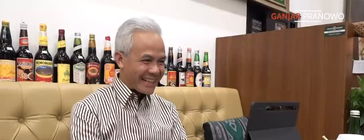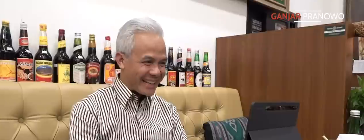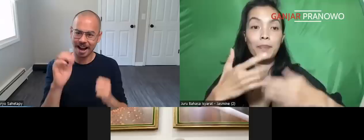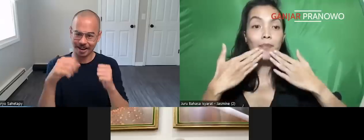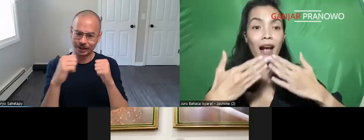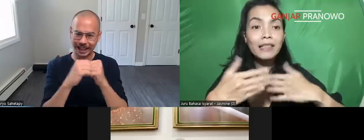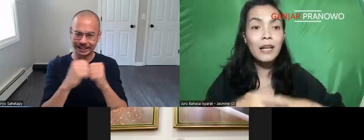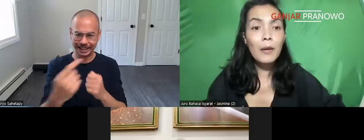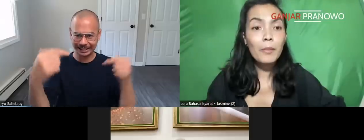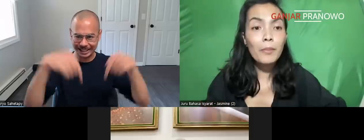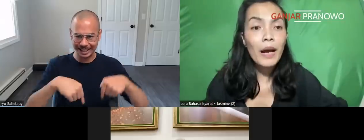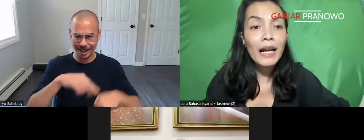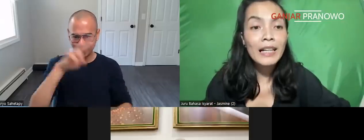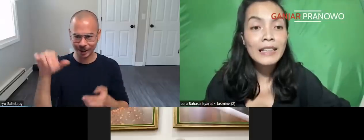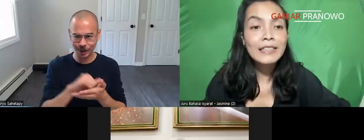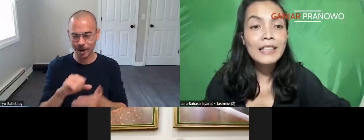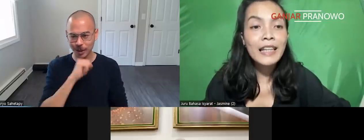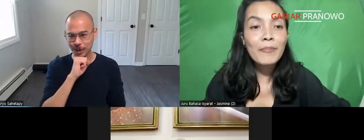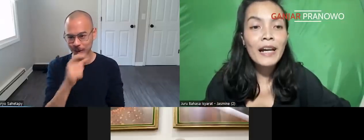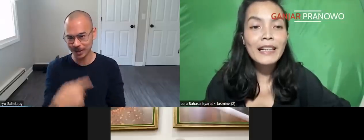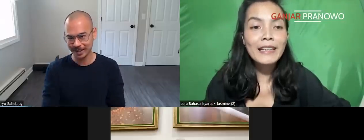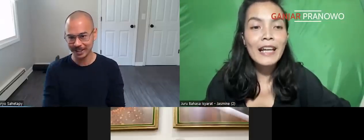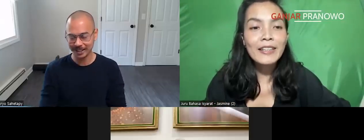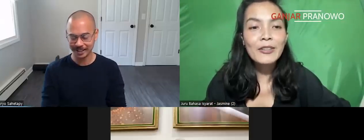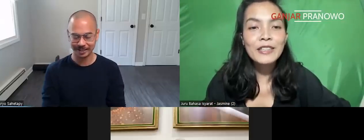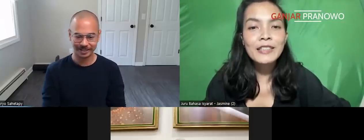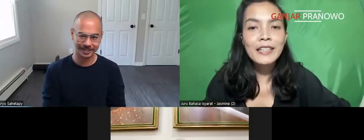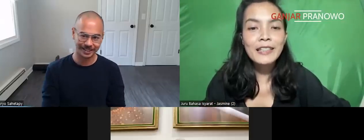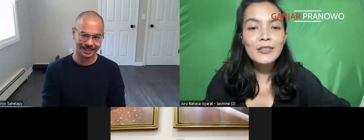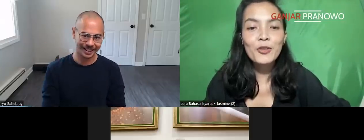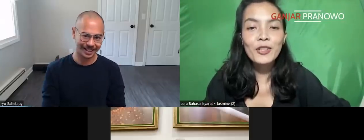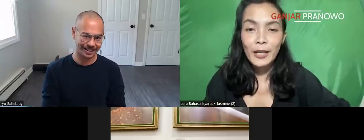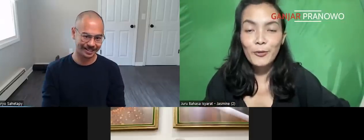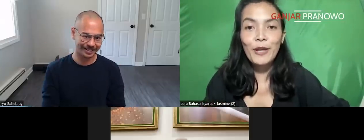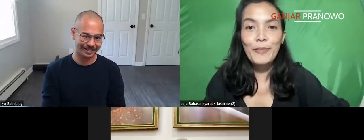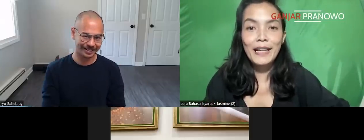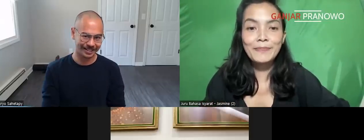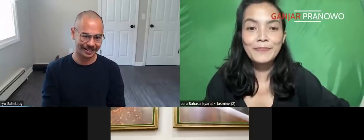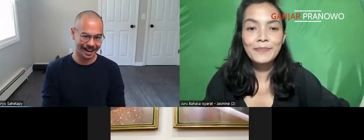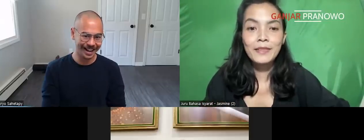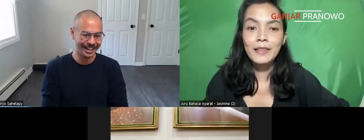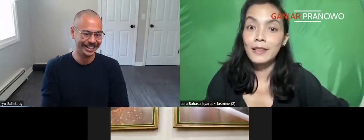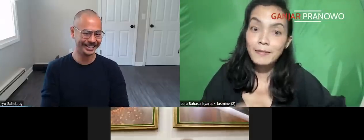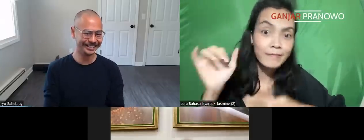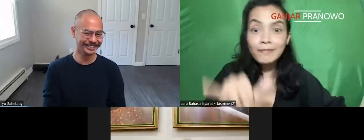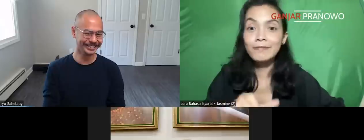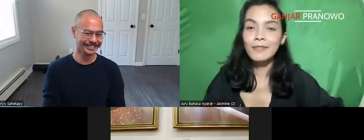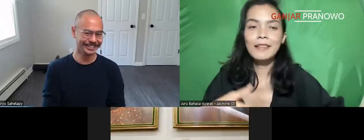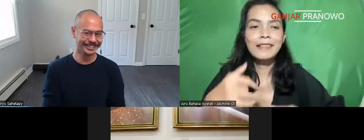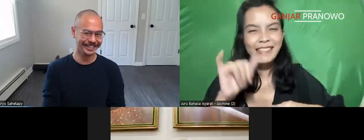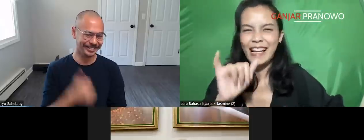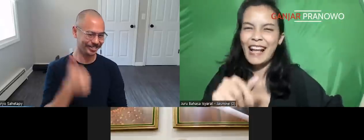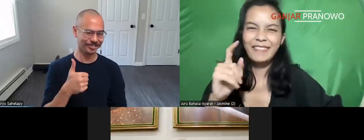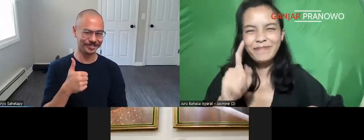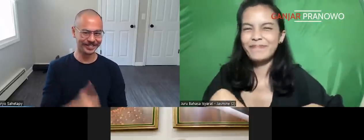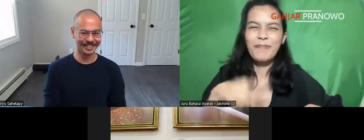su Ya janjian Pak datang ke rochester ke New York saya tunggu ya wah dengan senang hati